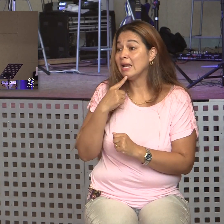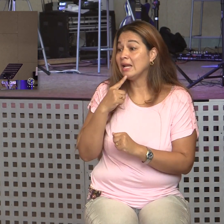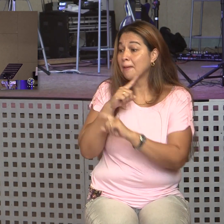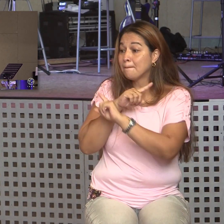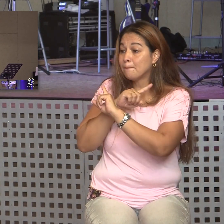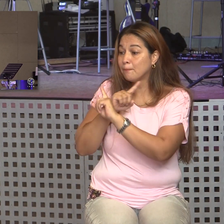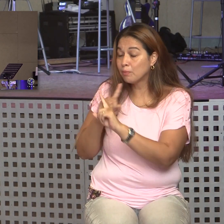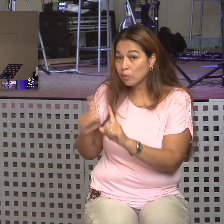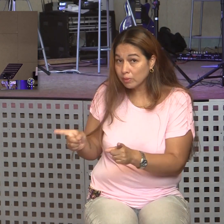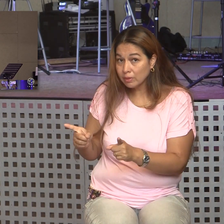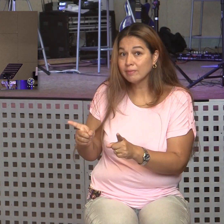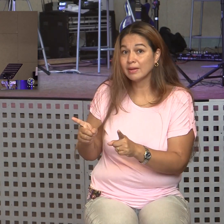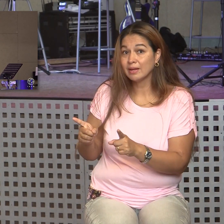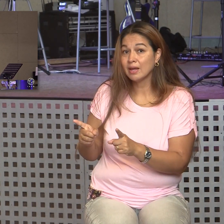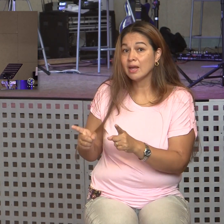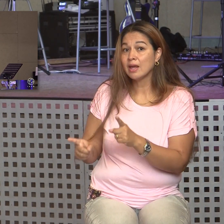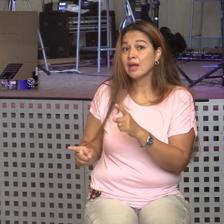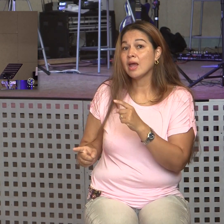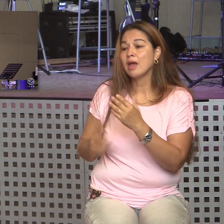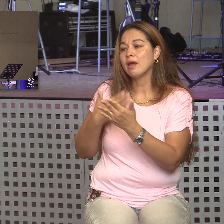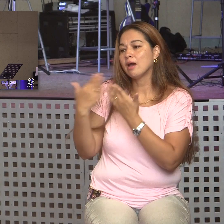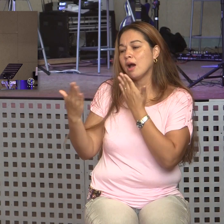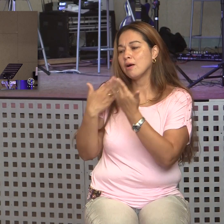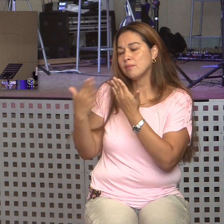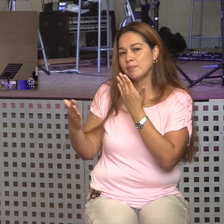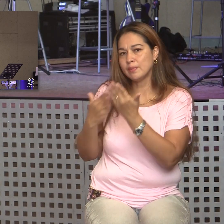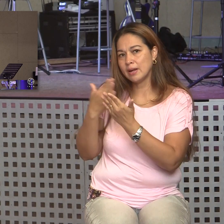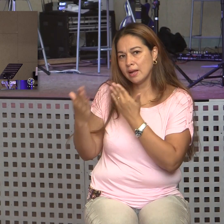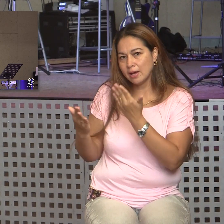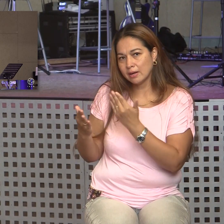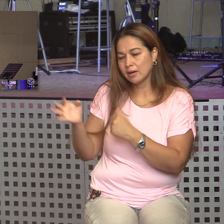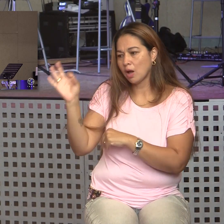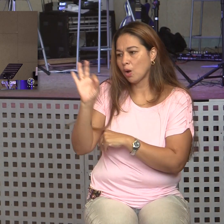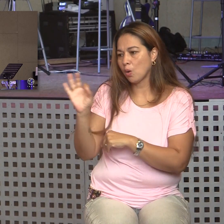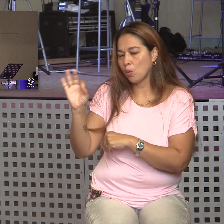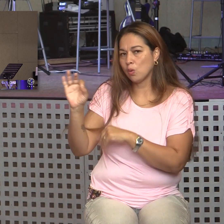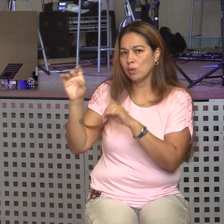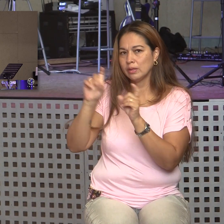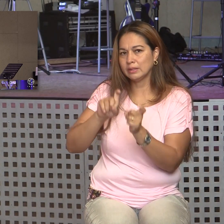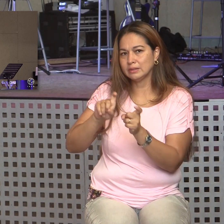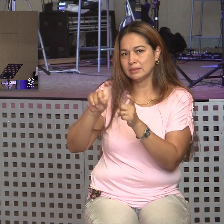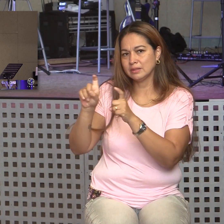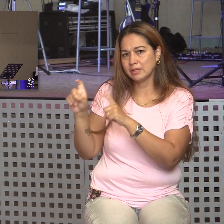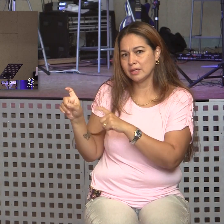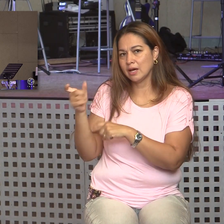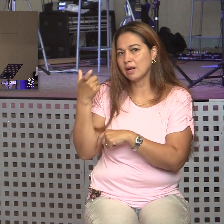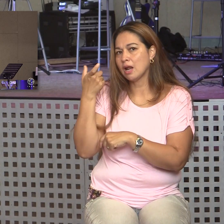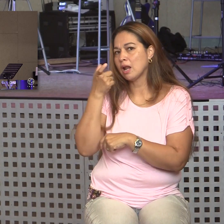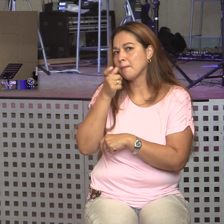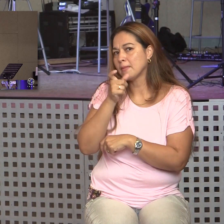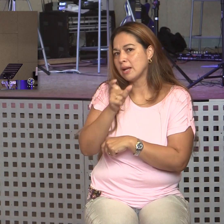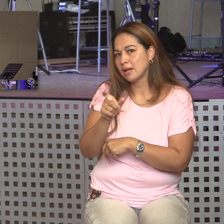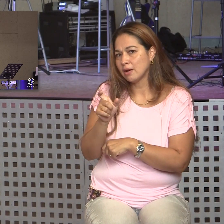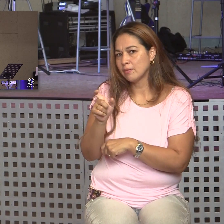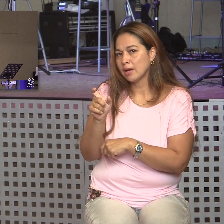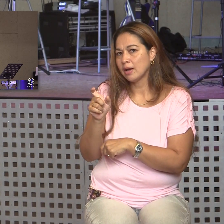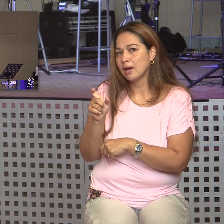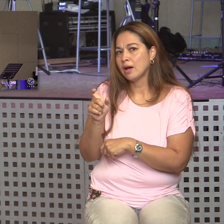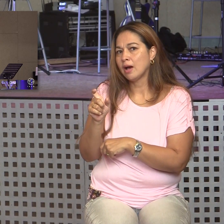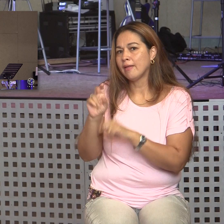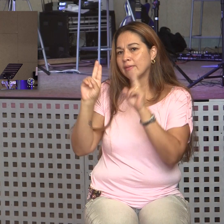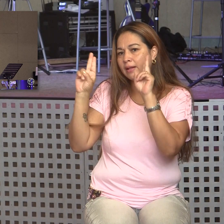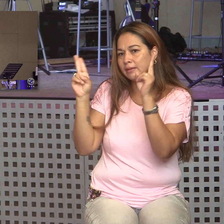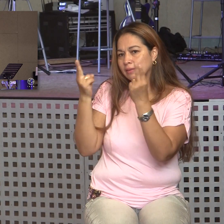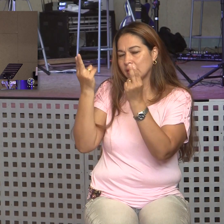ocurra hablar o enseñar la palabra acerca de